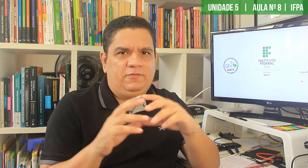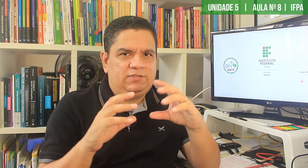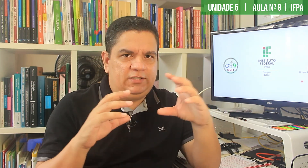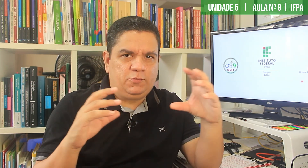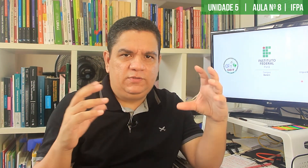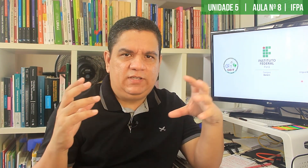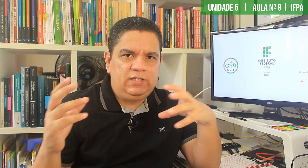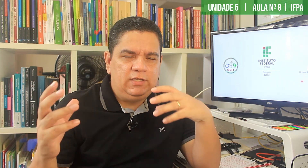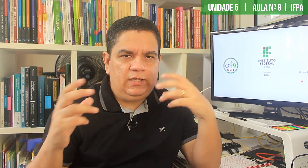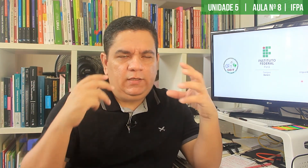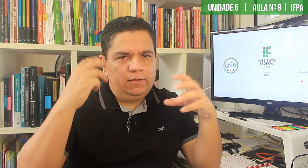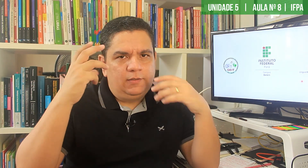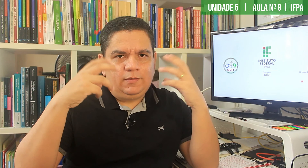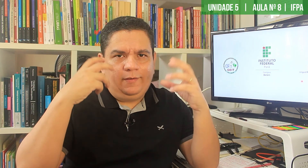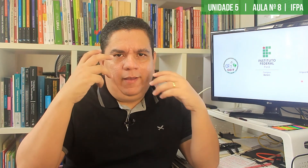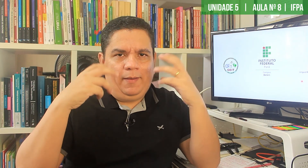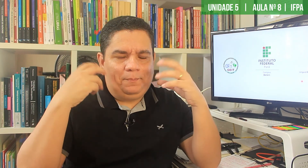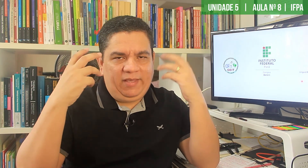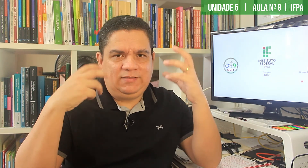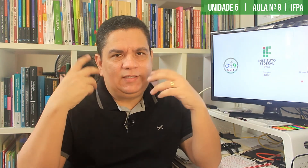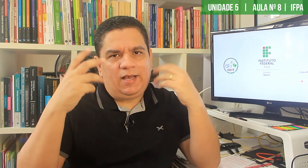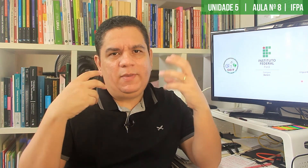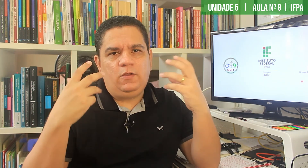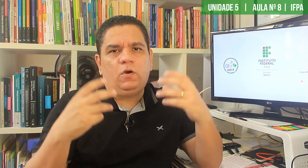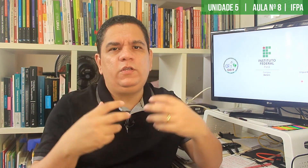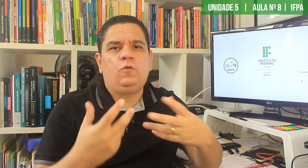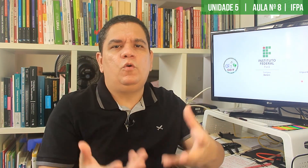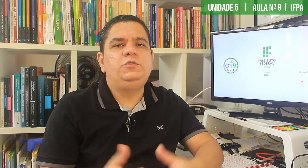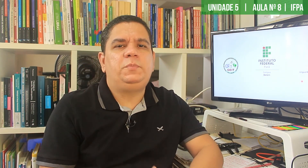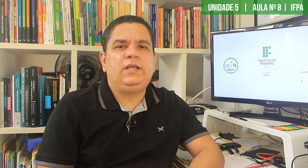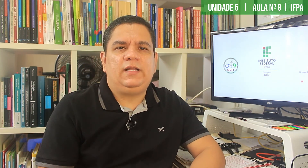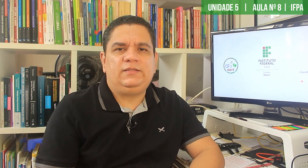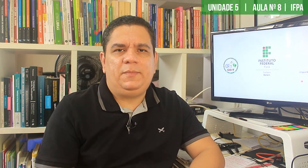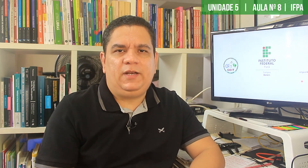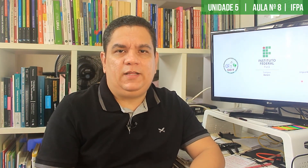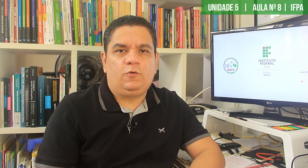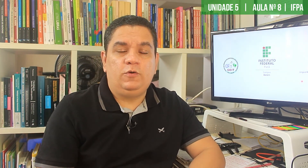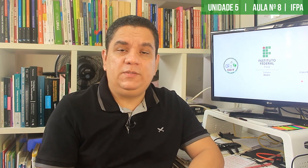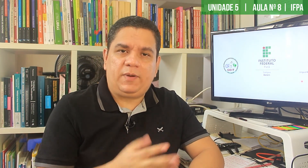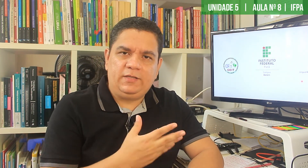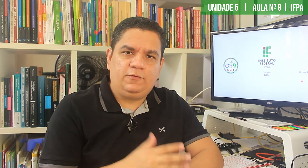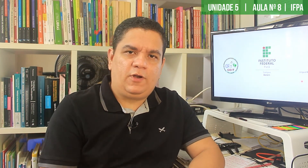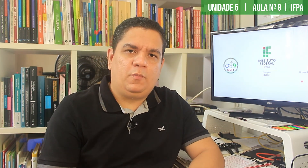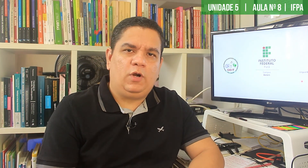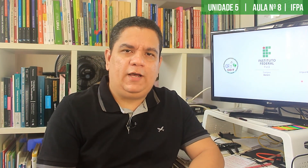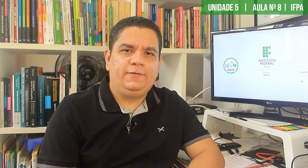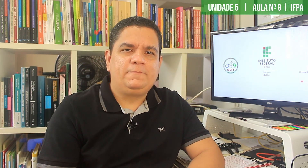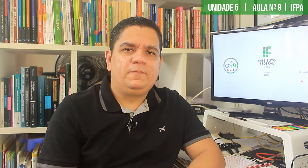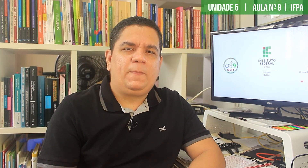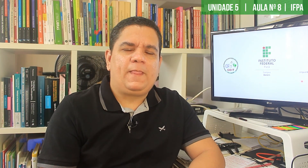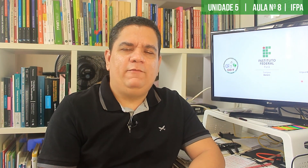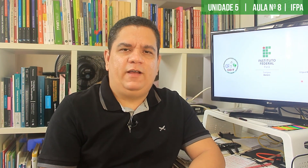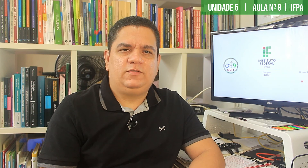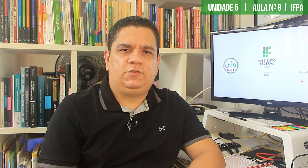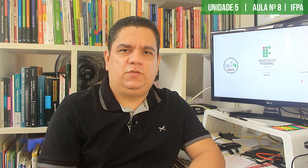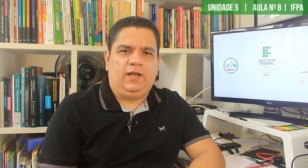vocês conseguirem pensar melhor em como explicar determinada coisa, e para isso o vocabulário vai nos ajudar,